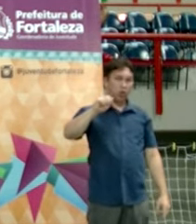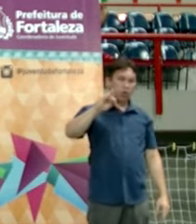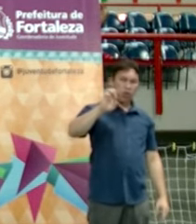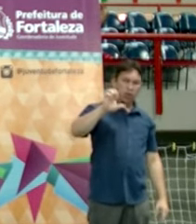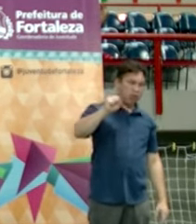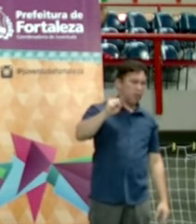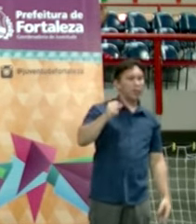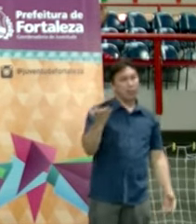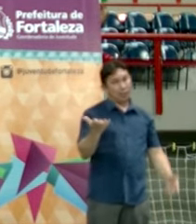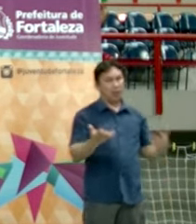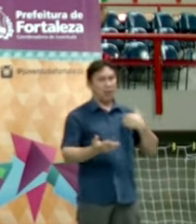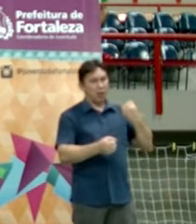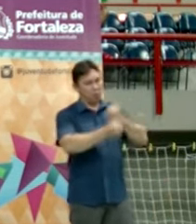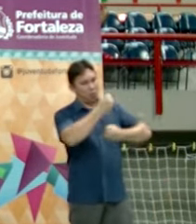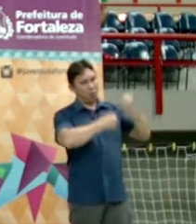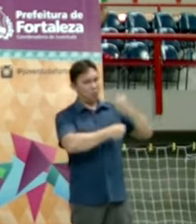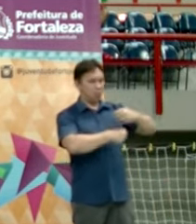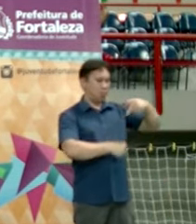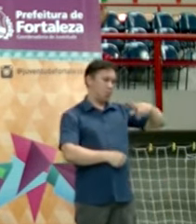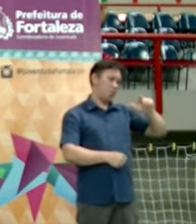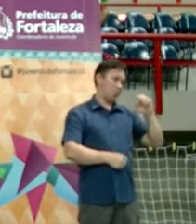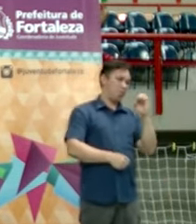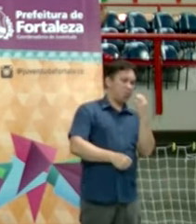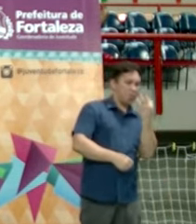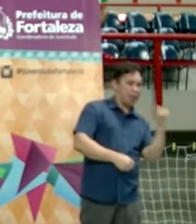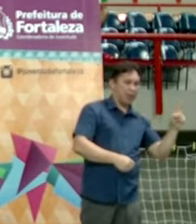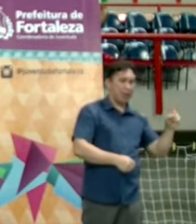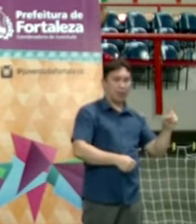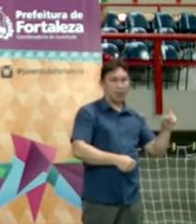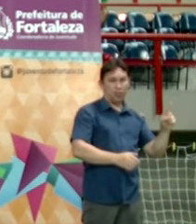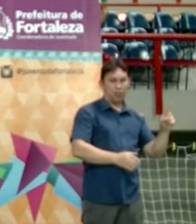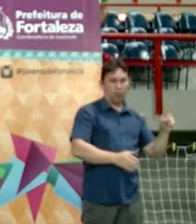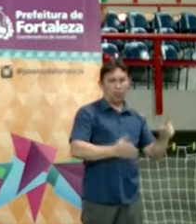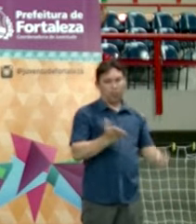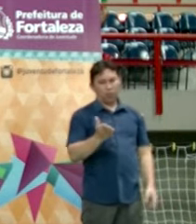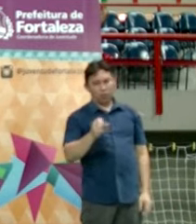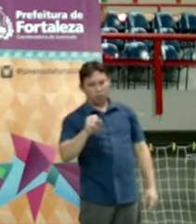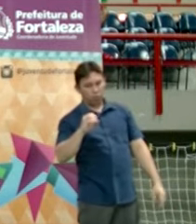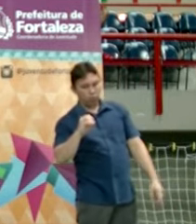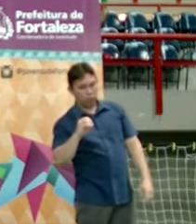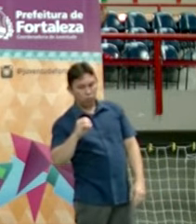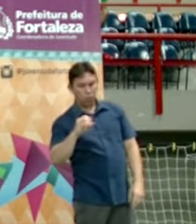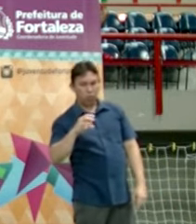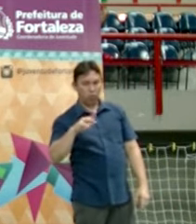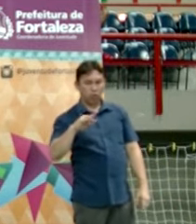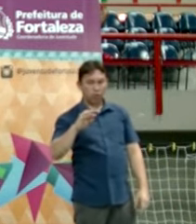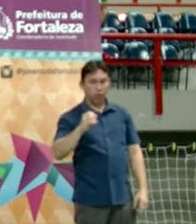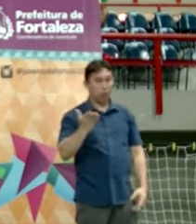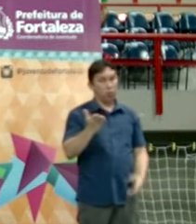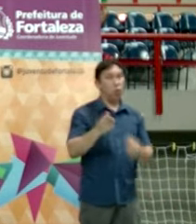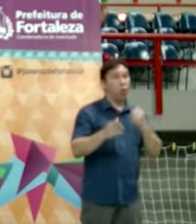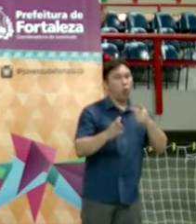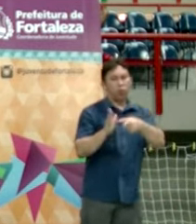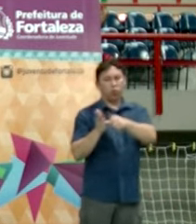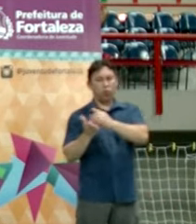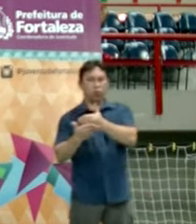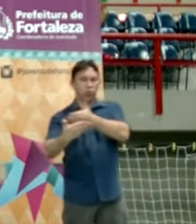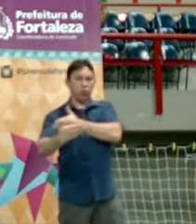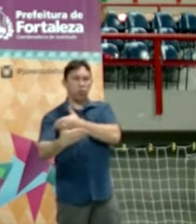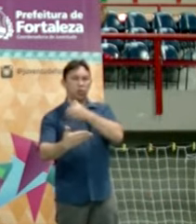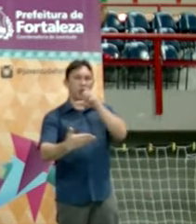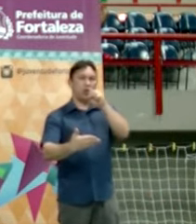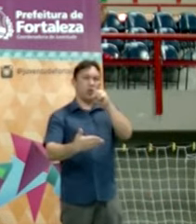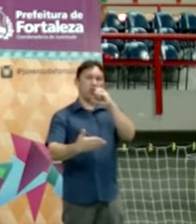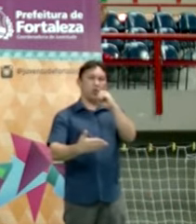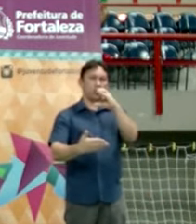foi sobre Platão, esse ano pode ser que eles peguem Aristóteles ou Sócrates ou os pré-socráticos, né? Um deles, logicamente não vão cair todos, né? Quando a gente